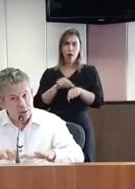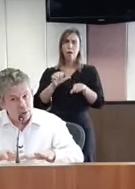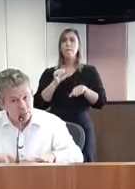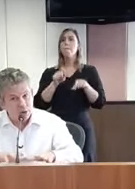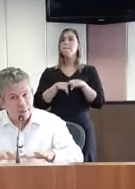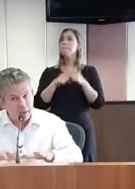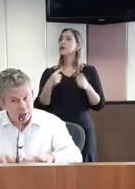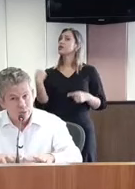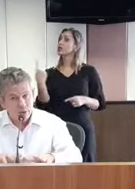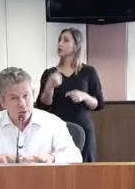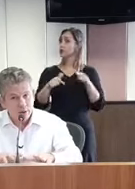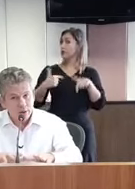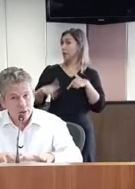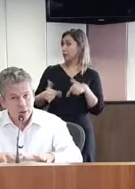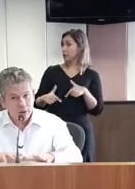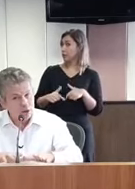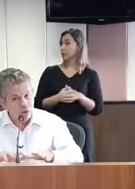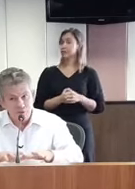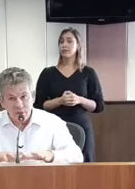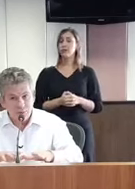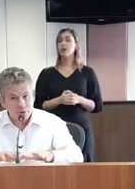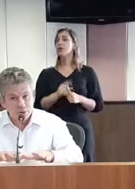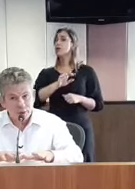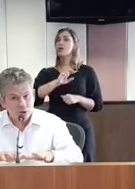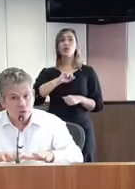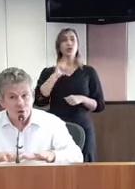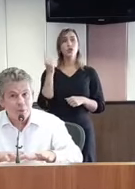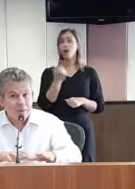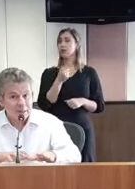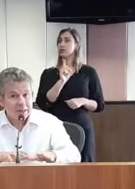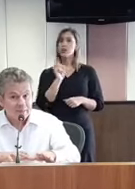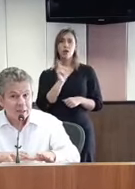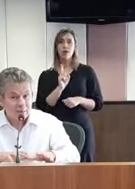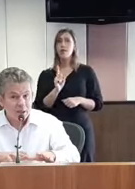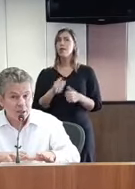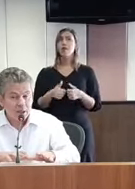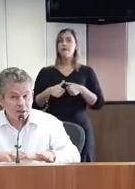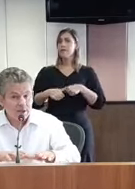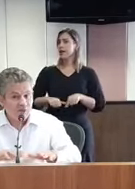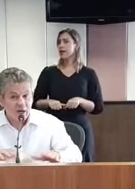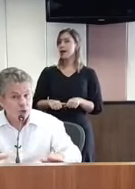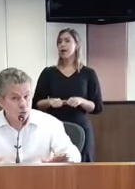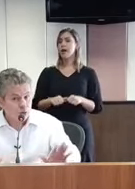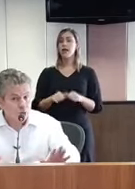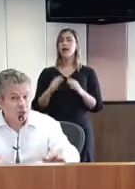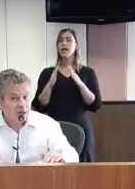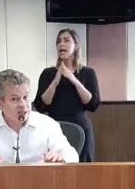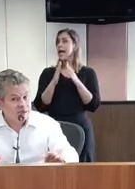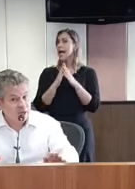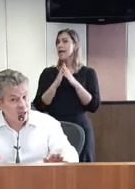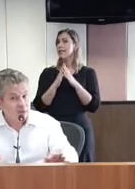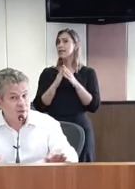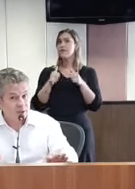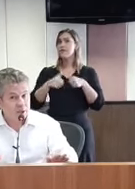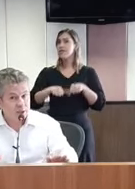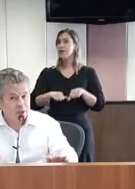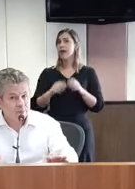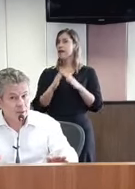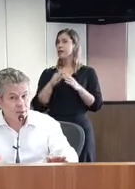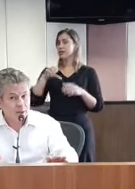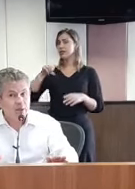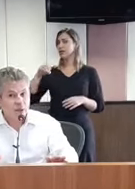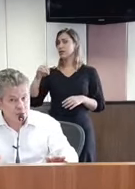nós estamos trabalhando. Nós não vamos resolver o problema dessa pandemia se enfiarmos todo mundo em casa e ficar lá 90